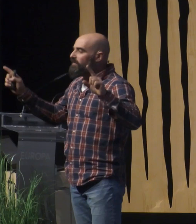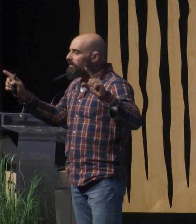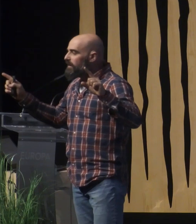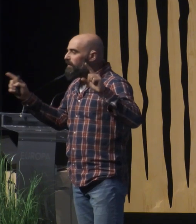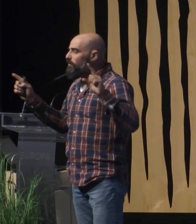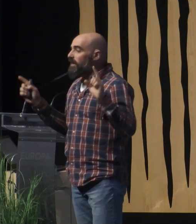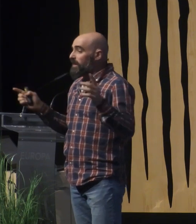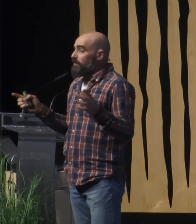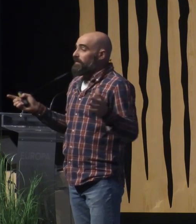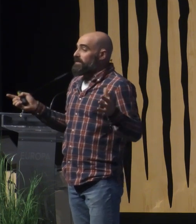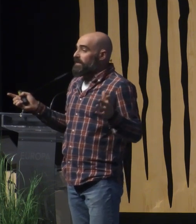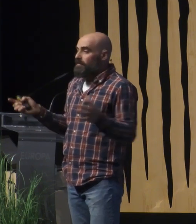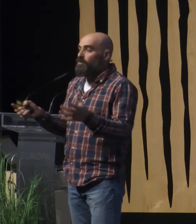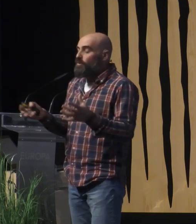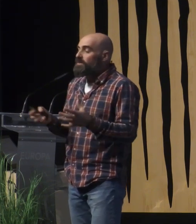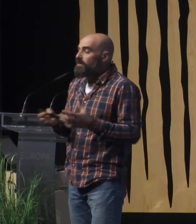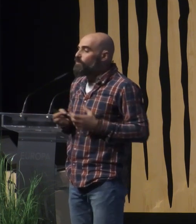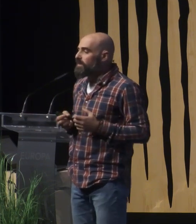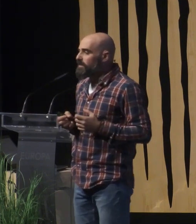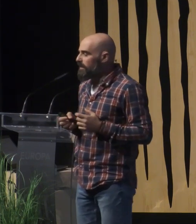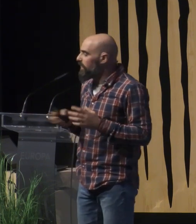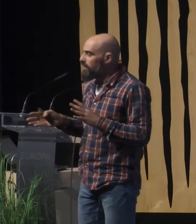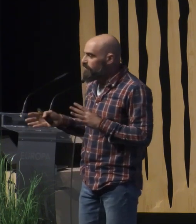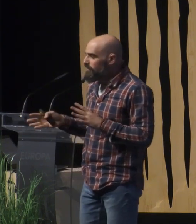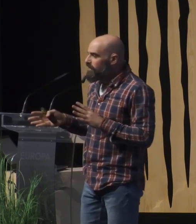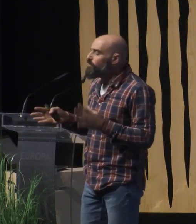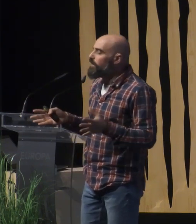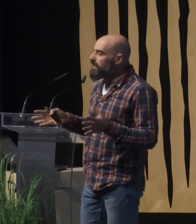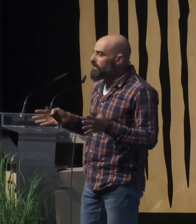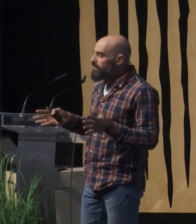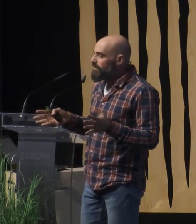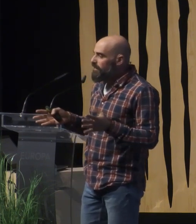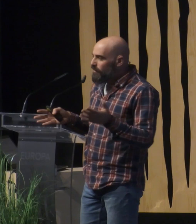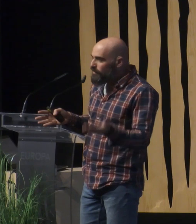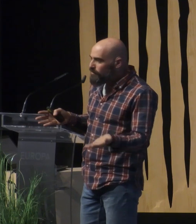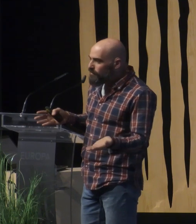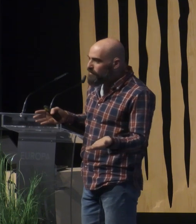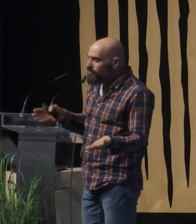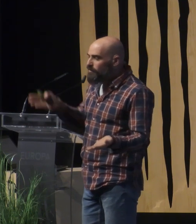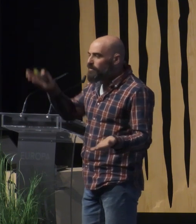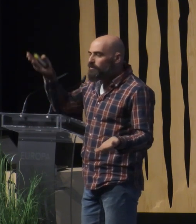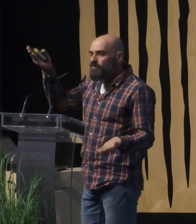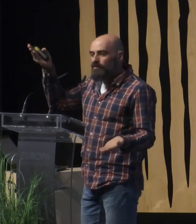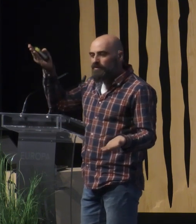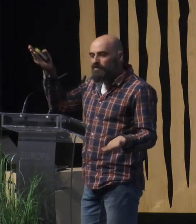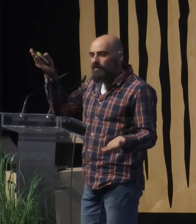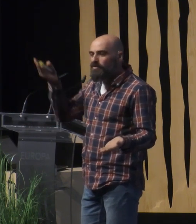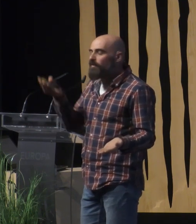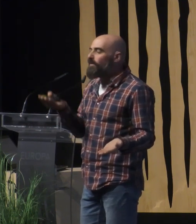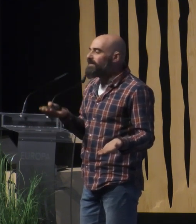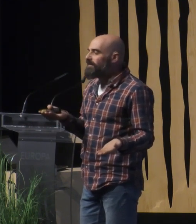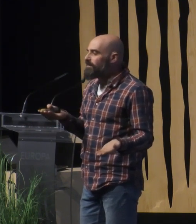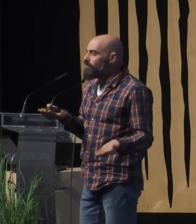llega al final del capítulo le dice una de las chicas, dice, bueno, tú eres de las nuestras, y le dice, no. Es como en la vida. Los niños son niños, los adultos son adultos y